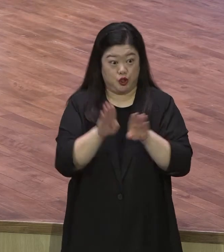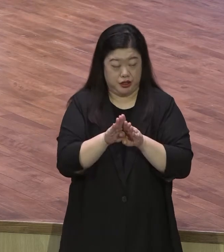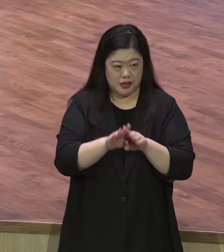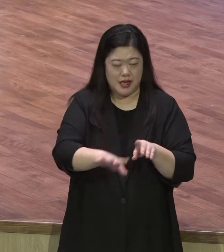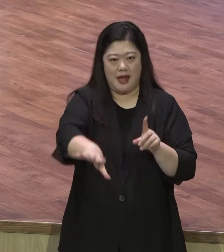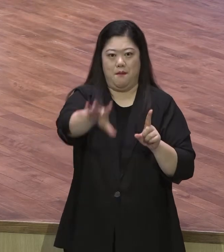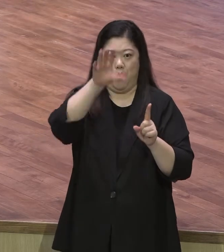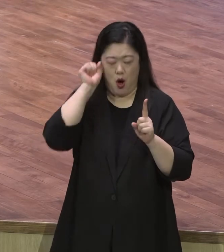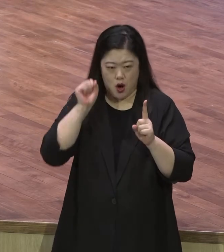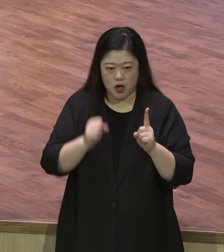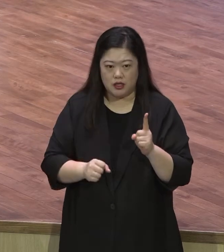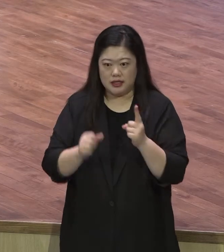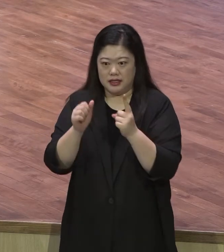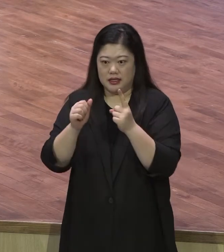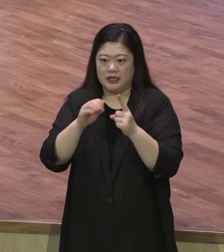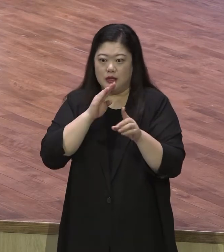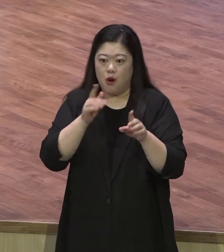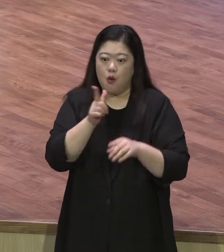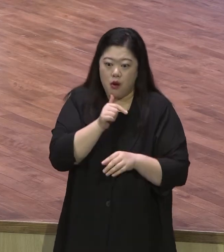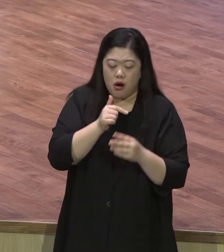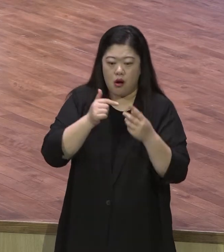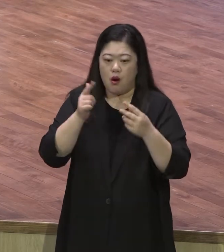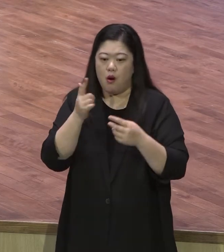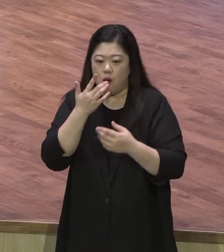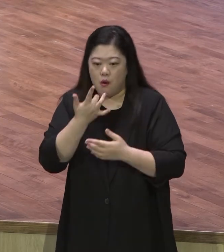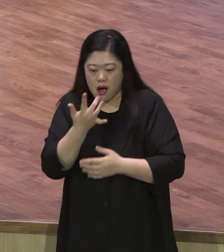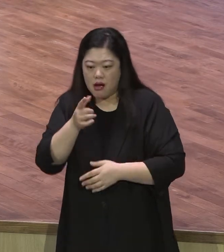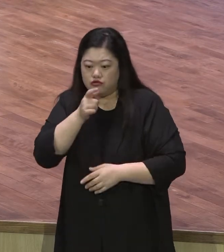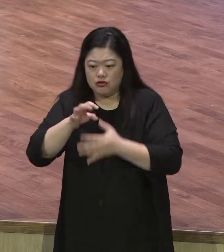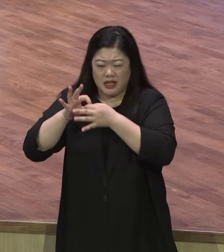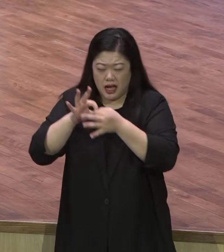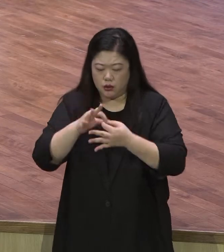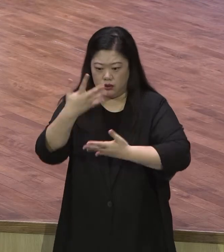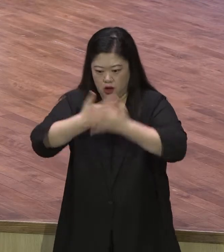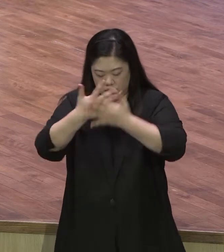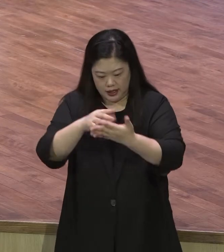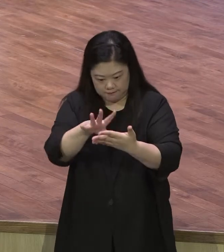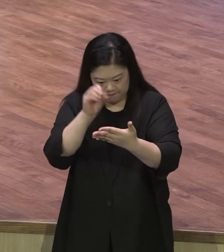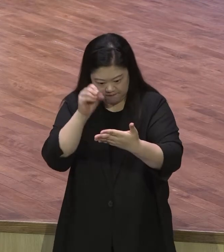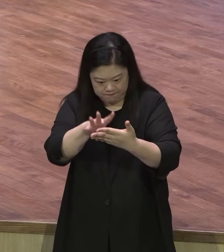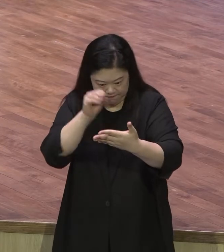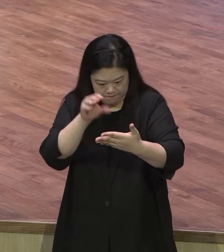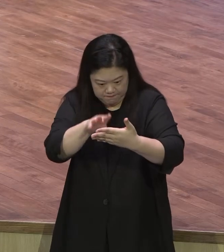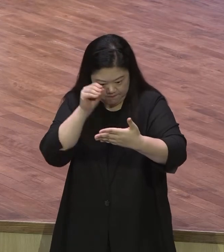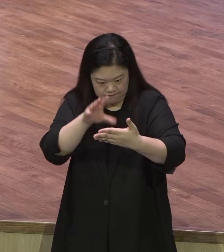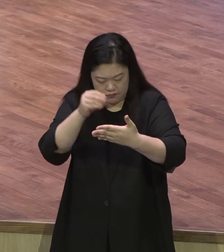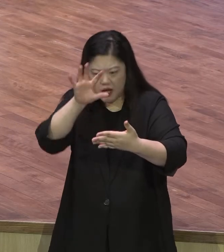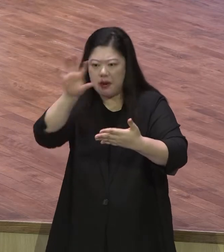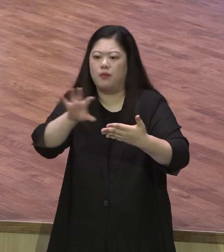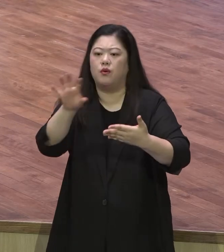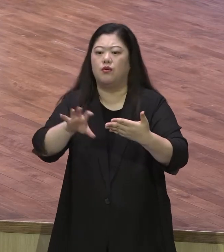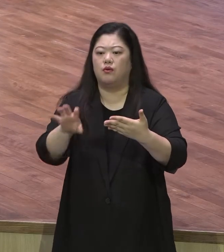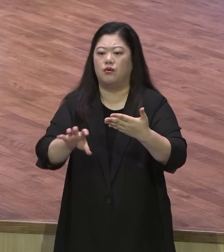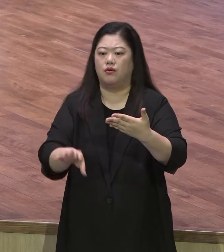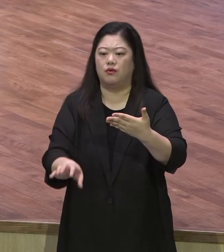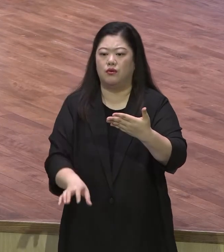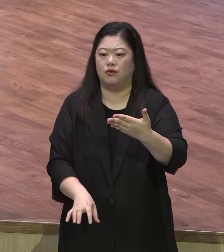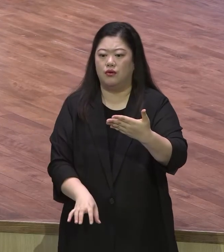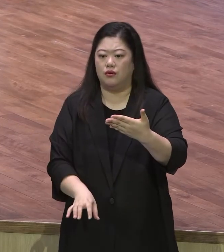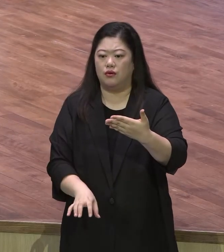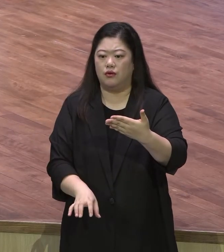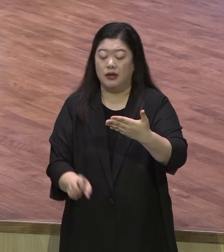들어 들을 때마다 놓쳐버린 게 또 잡혀 또 잡혀 그러면서 내 영혼 속에 각인뿔이 체질